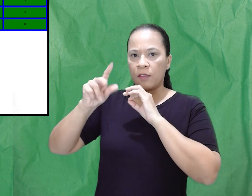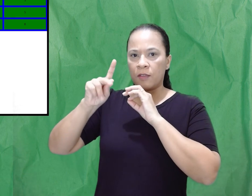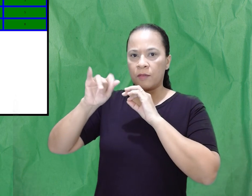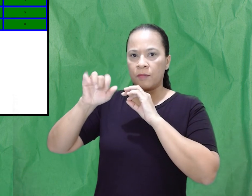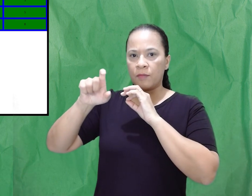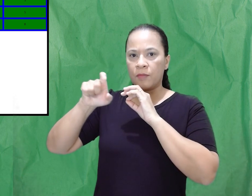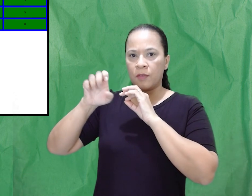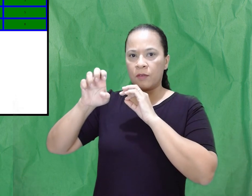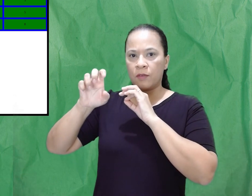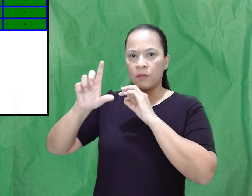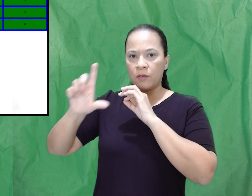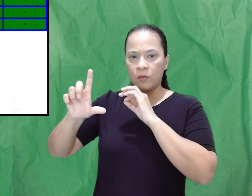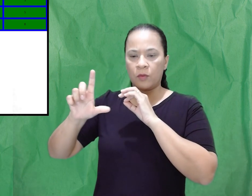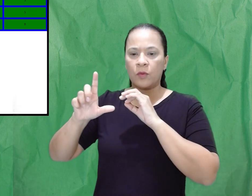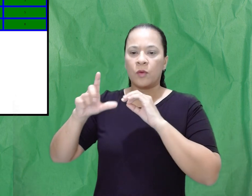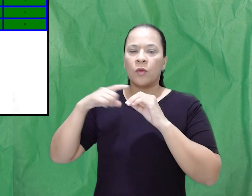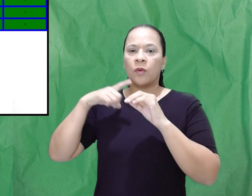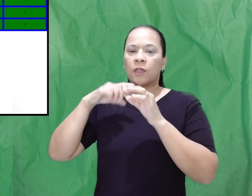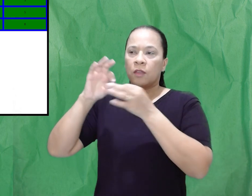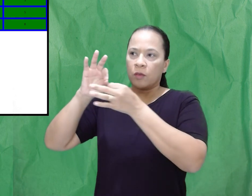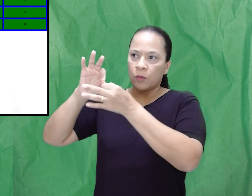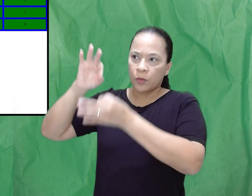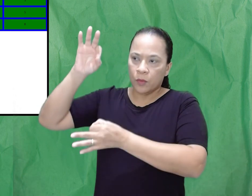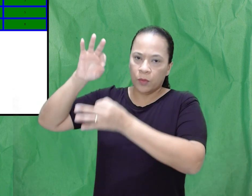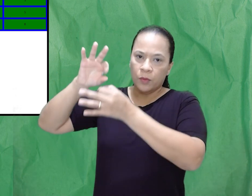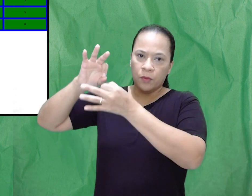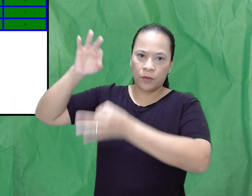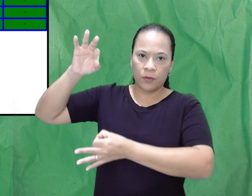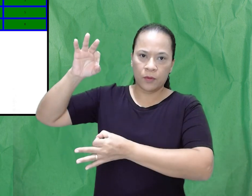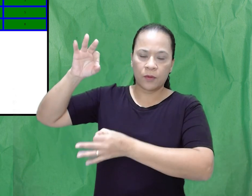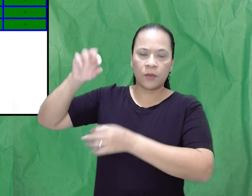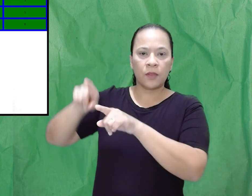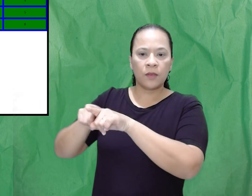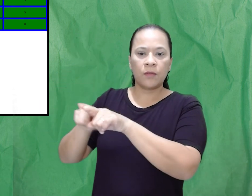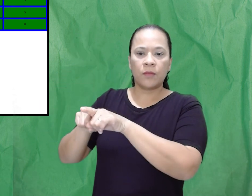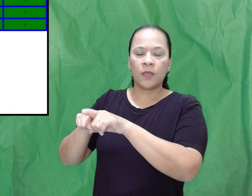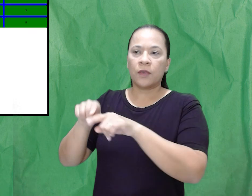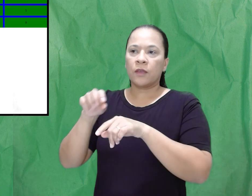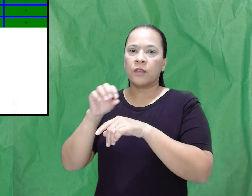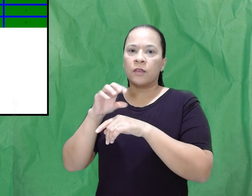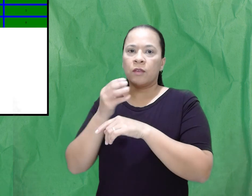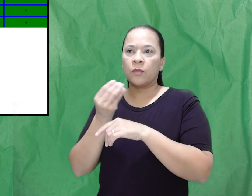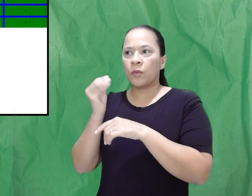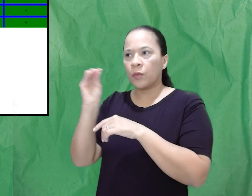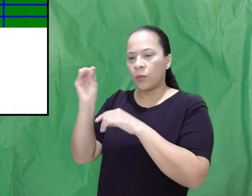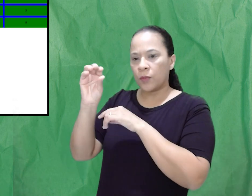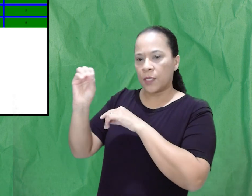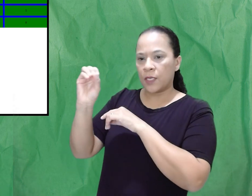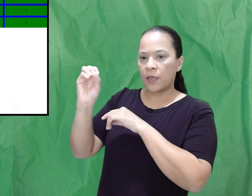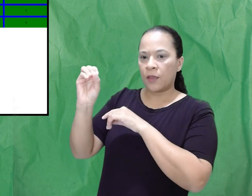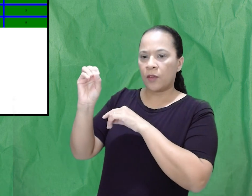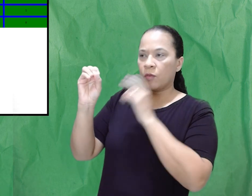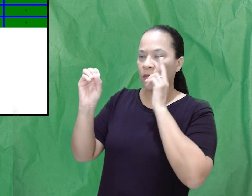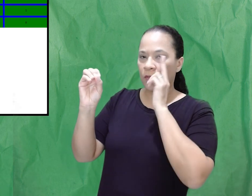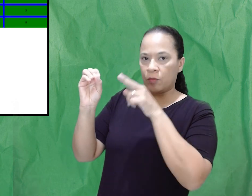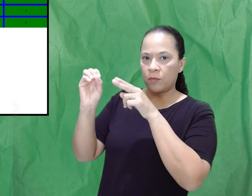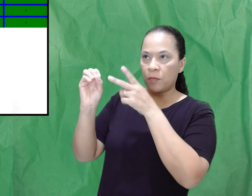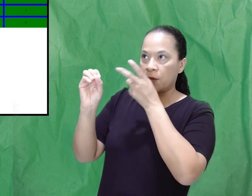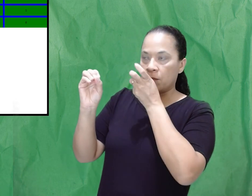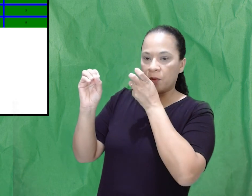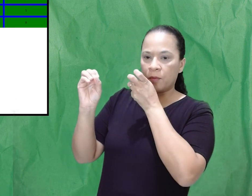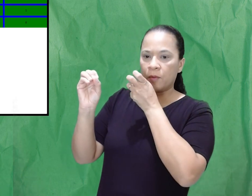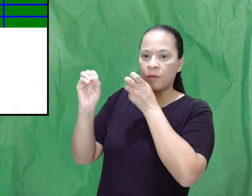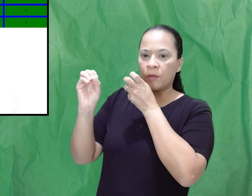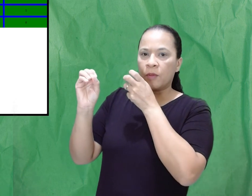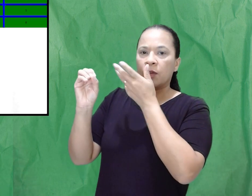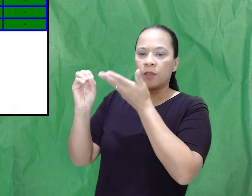topo. O pad do topo. Se eu tirar aqui e botar 0, para vocês observarem. Aí eu tirei o pad